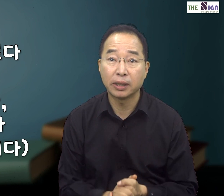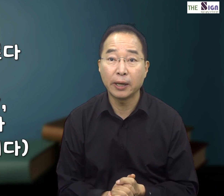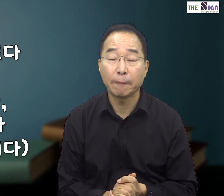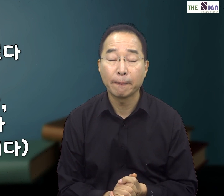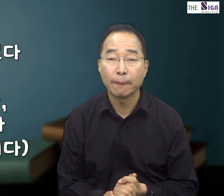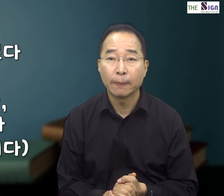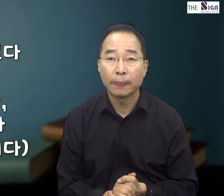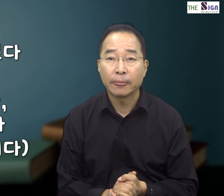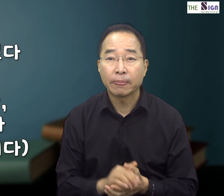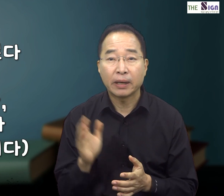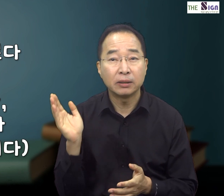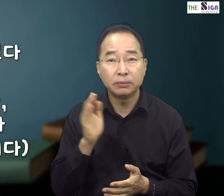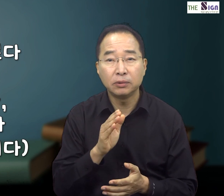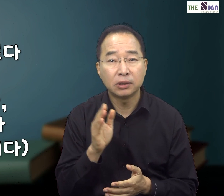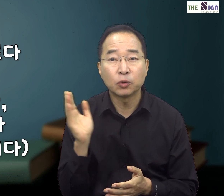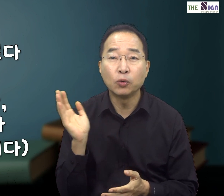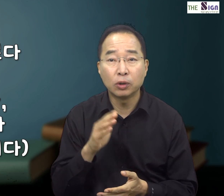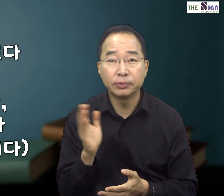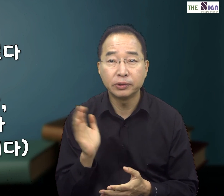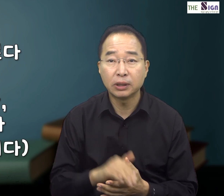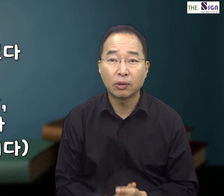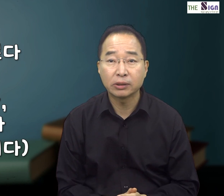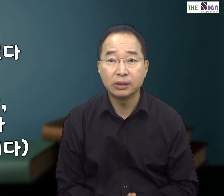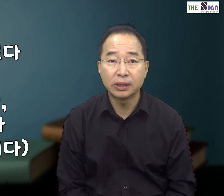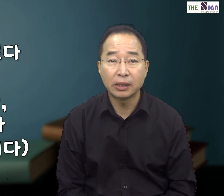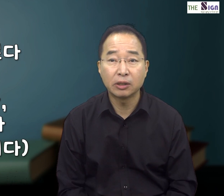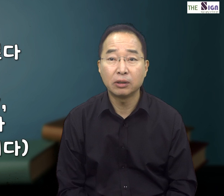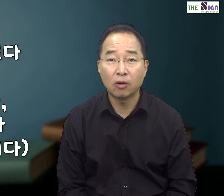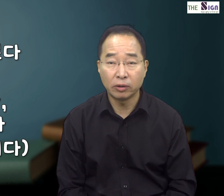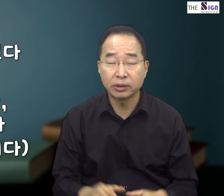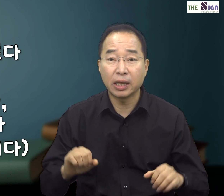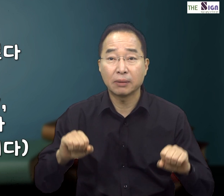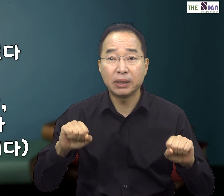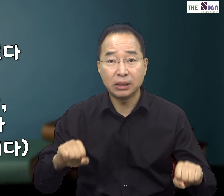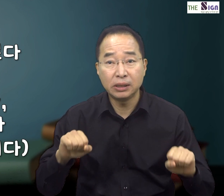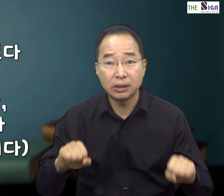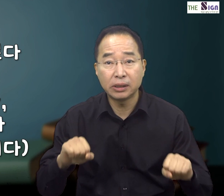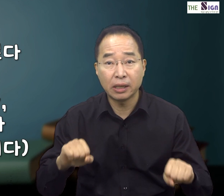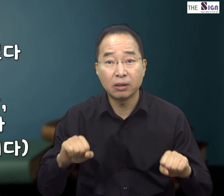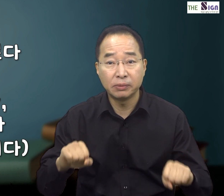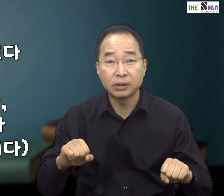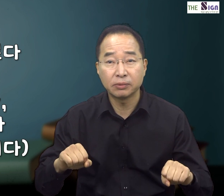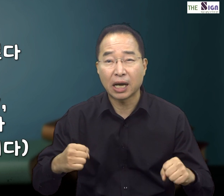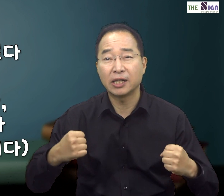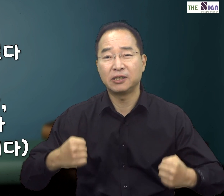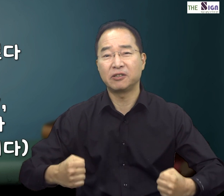할머니한테 다른 이제 동료분들이 나와서 인사할 때를 어떻게 하냐면 이 개념을 쓰는 건 약간 이런 식으로